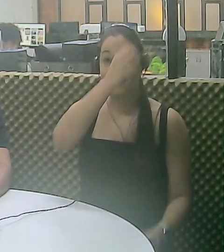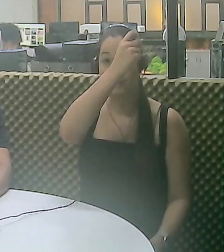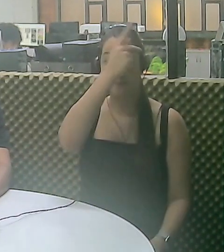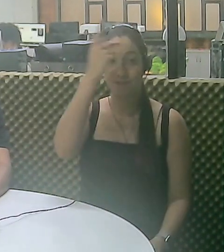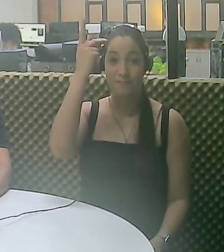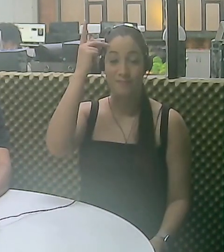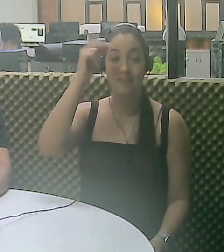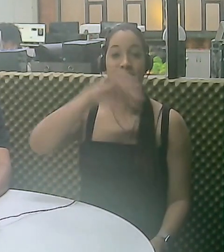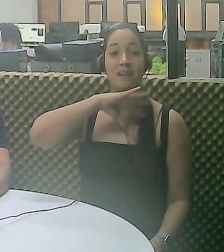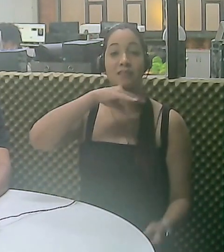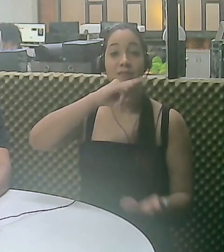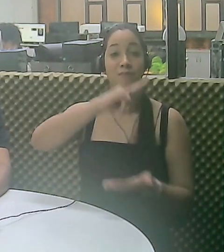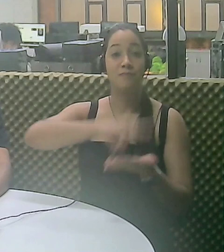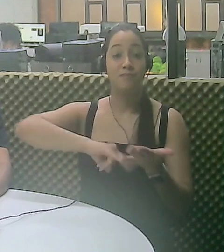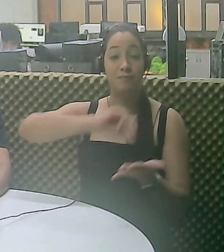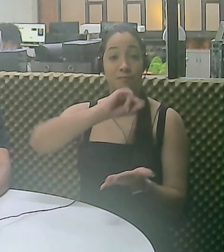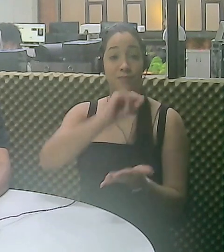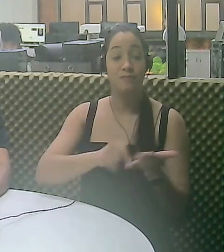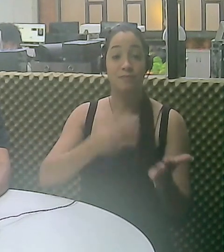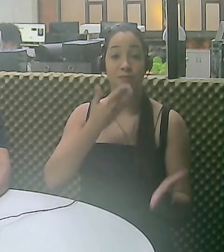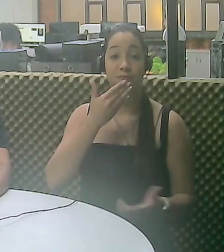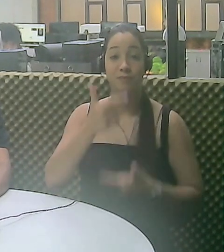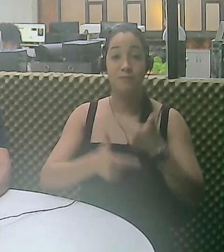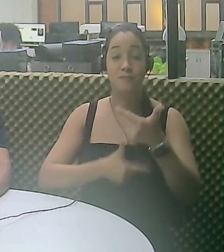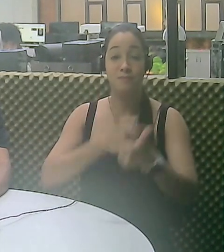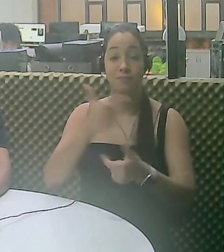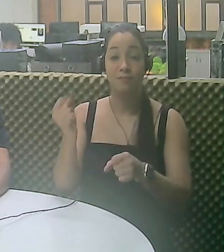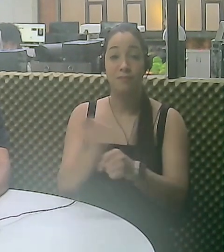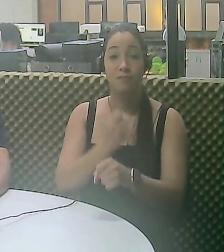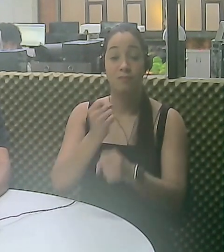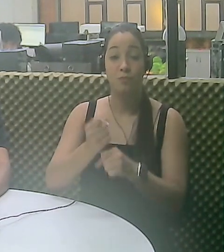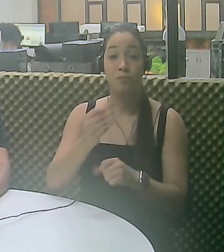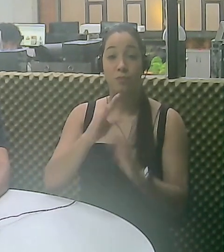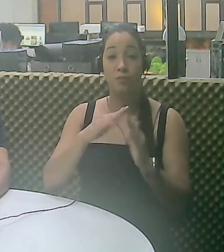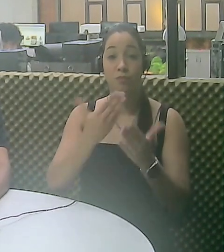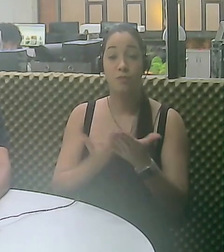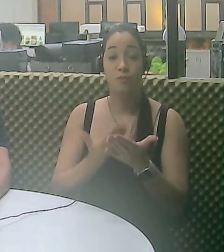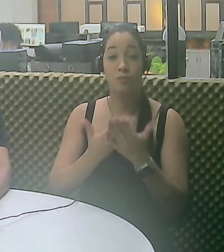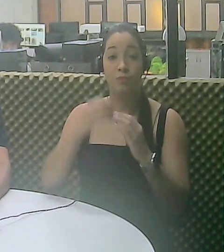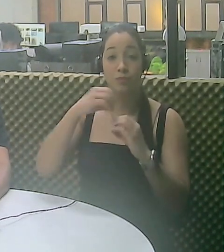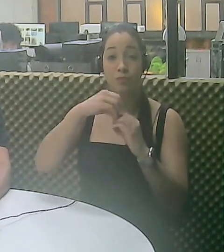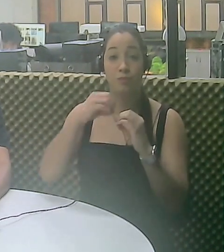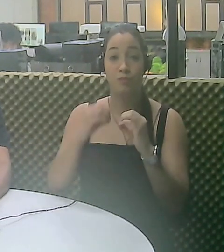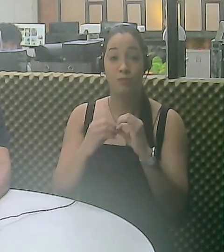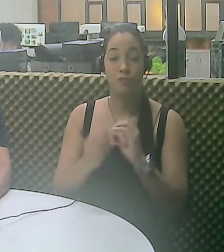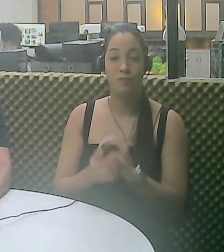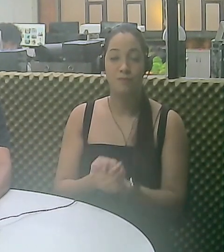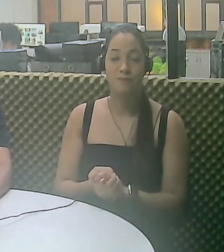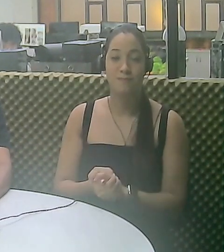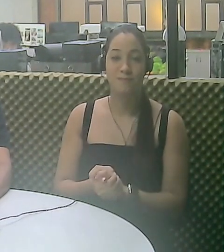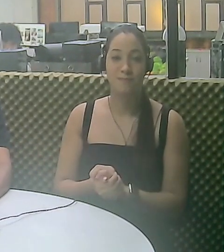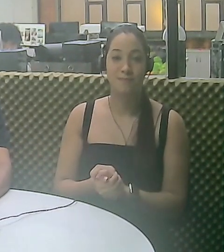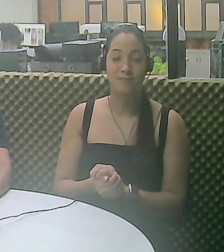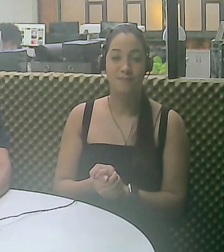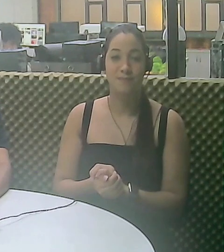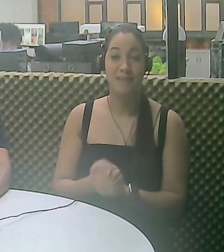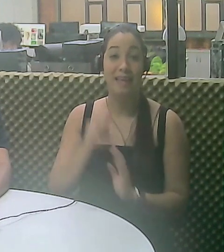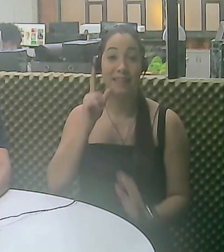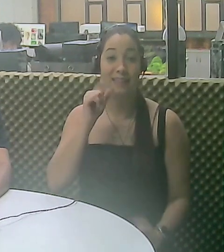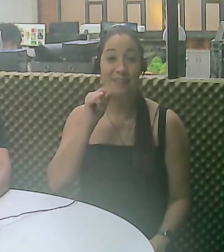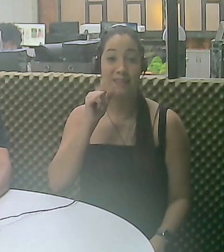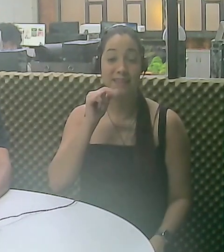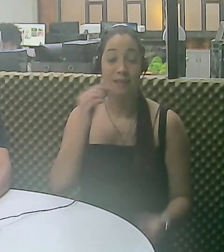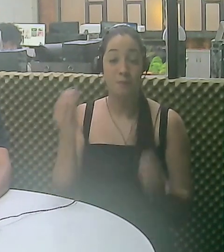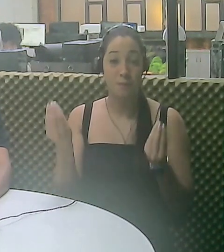Odelmo Leão assina ordem de serviço para a construção de nova escola no bairro Shopping Park. E ainda, Demai